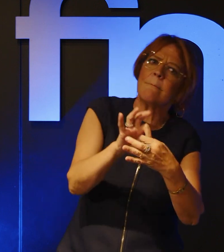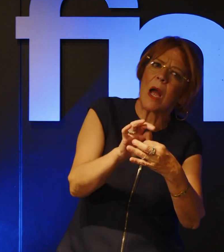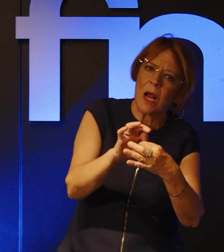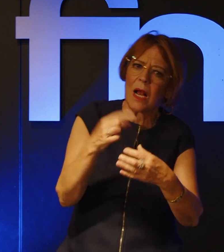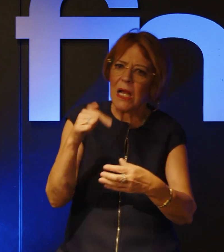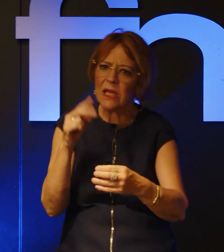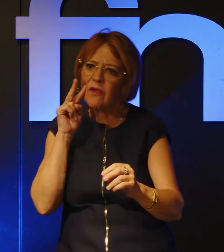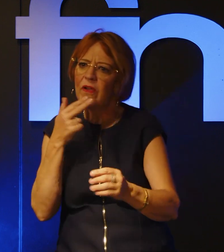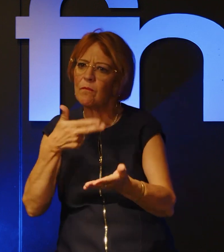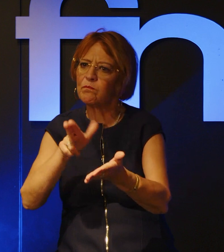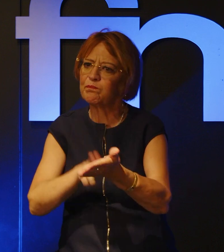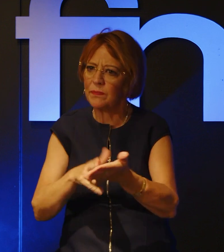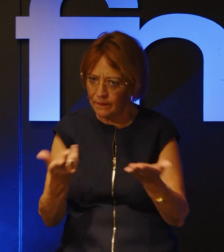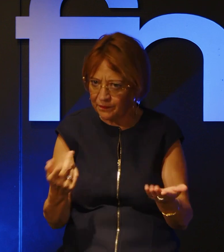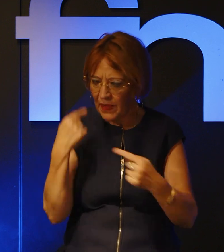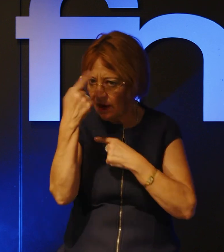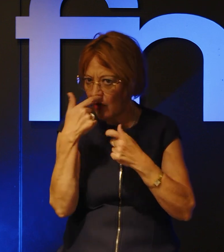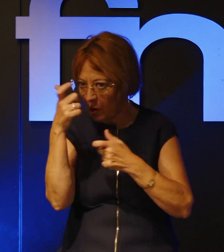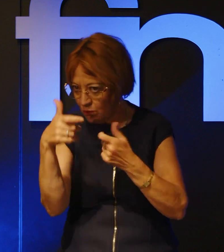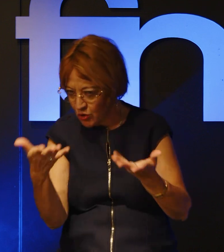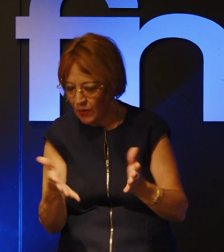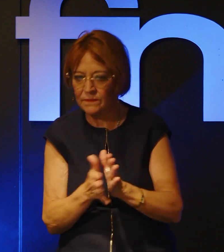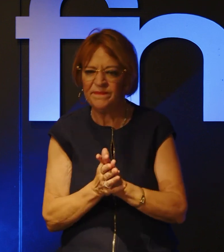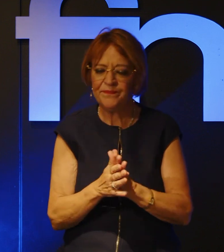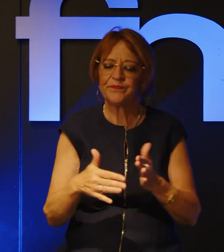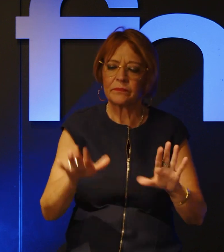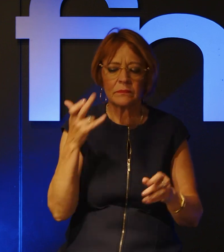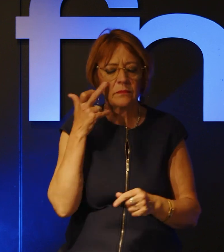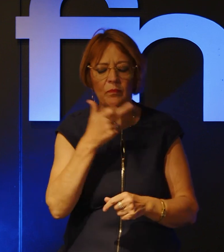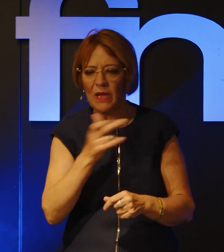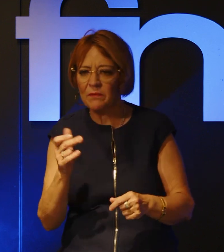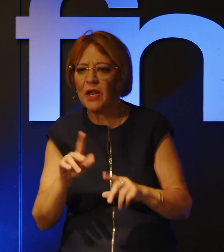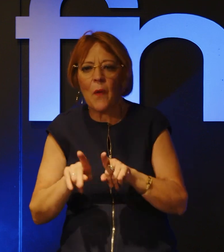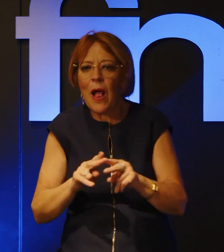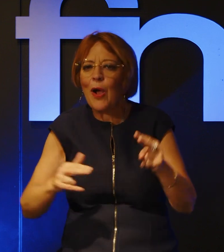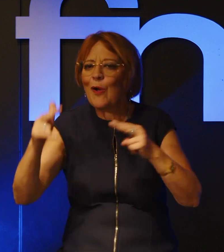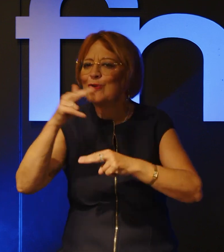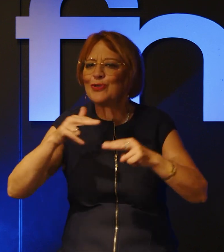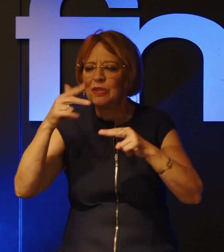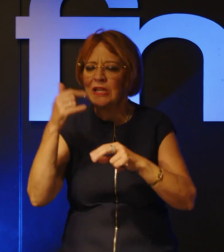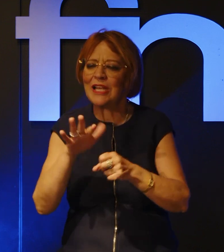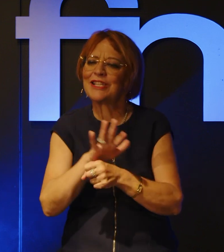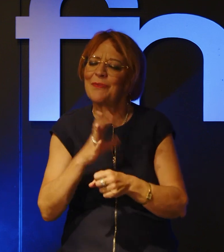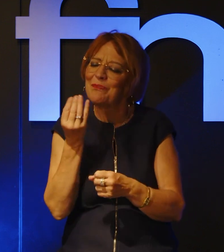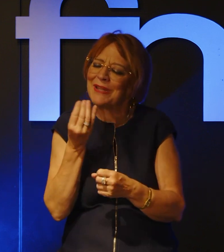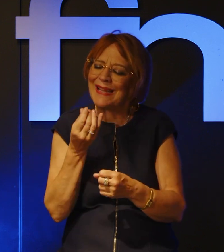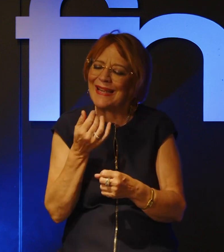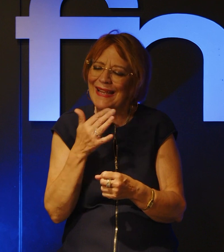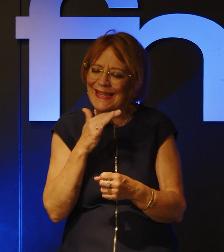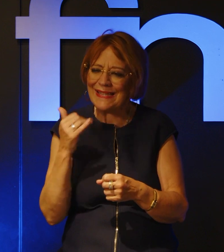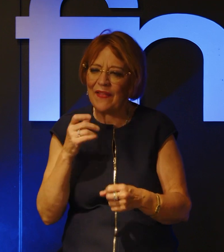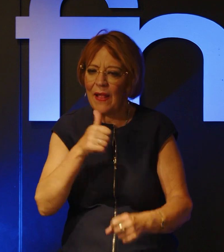conexão com o que seria realmente a figura dessa pessoa mas é sempre uma forma construída aliás há uma situação que eu acho que é muito interessante que é o